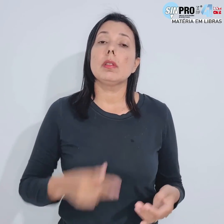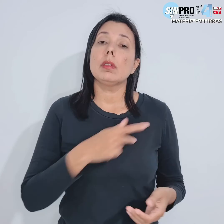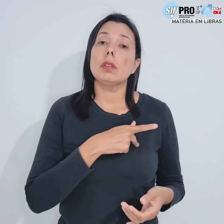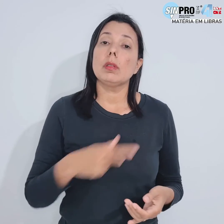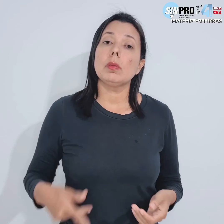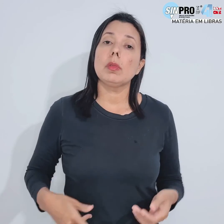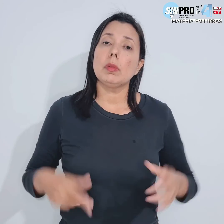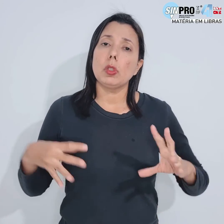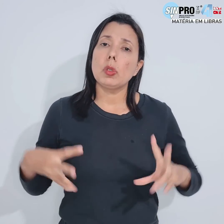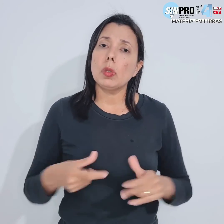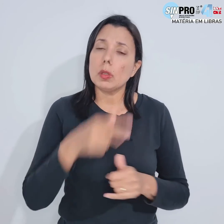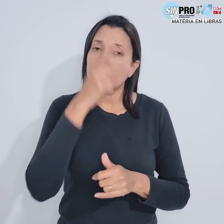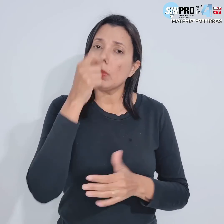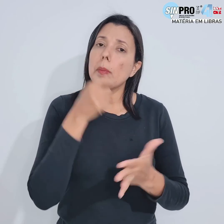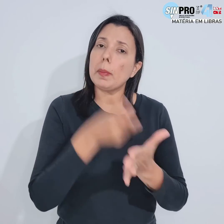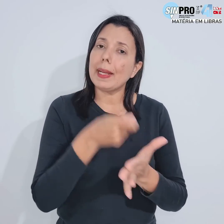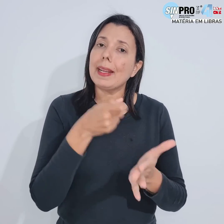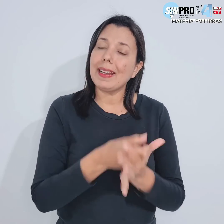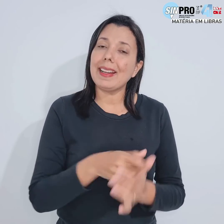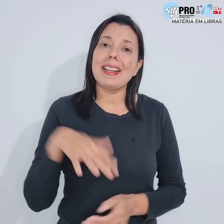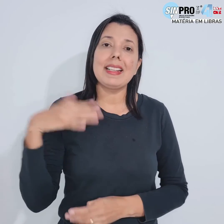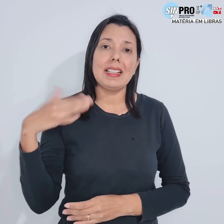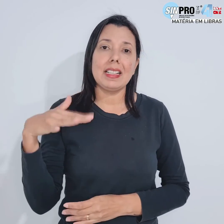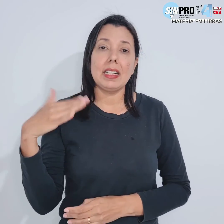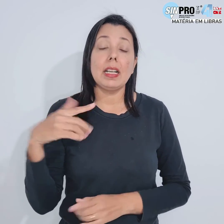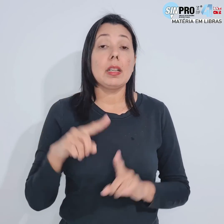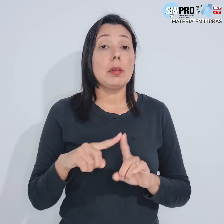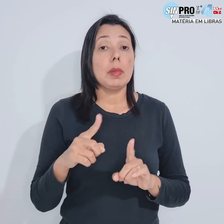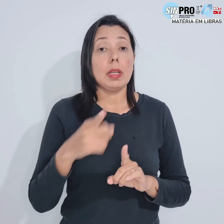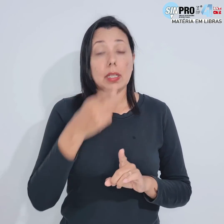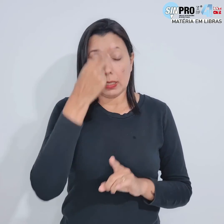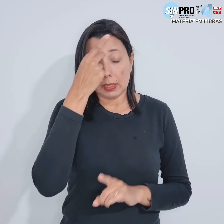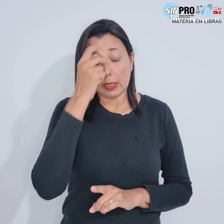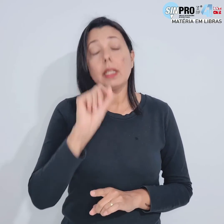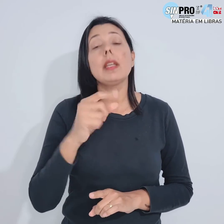públicos. Todo mundo vai pagar caro por isso, mas quem vai